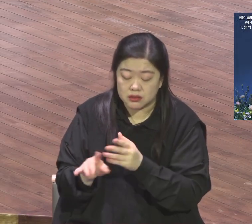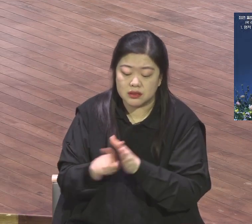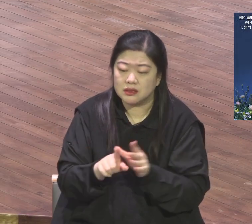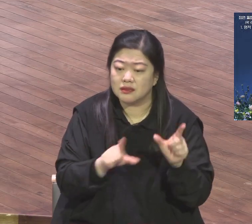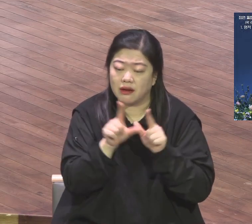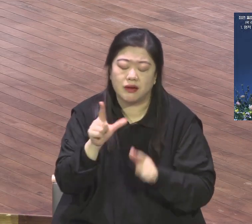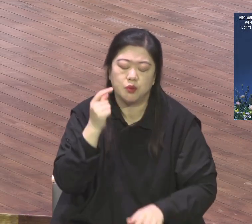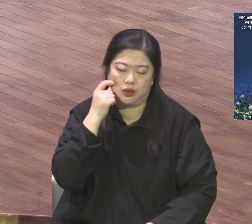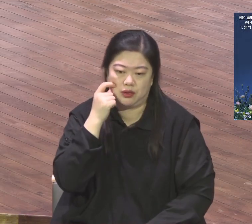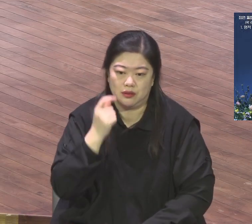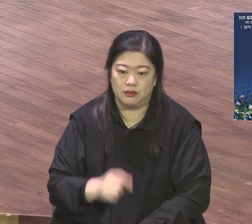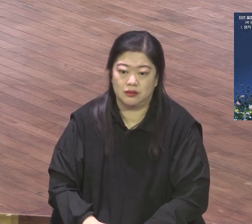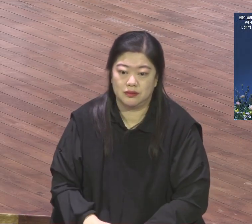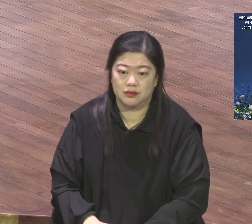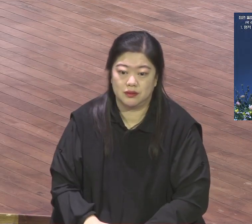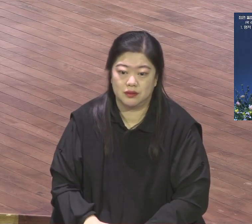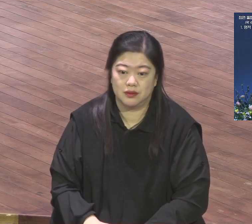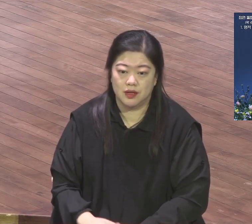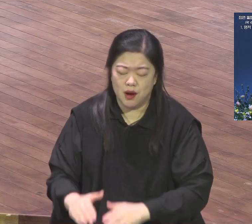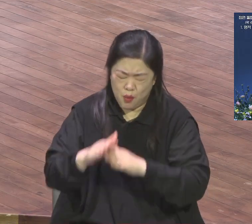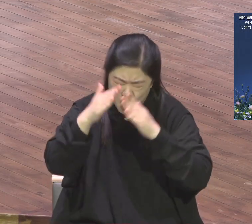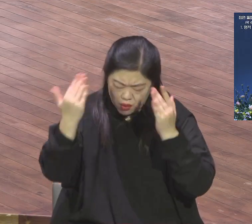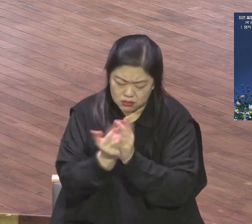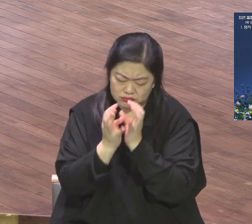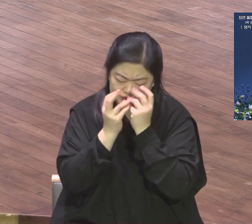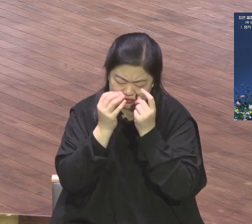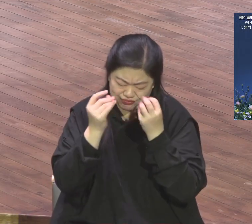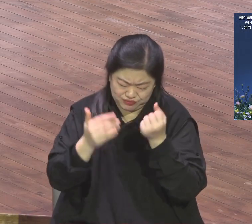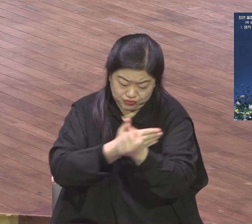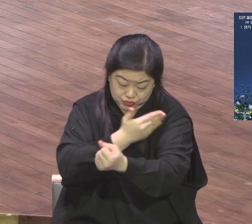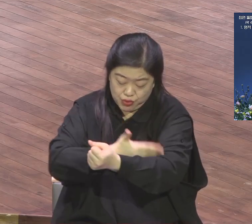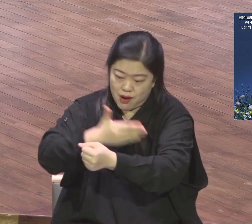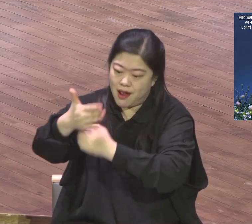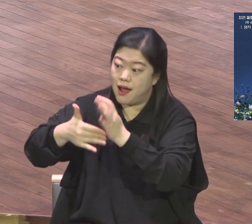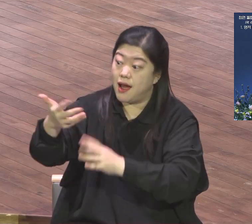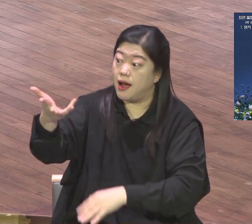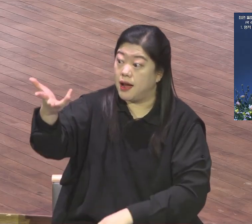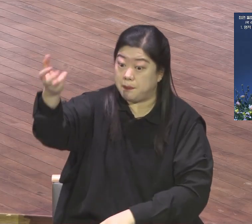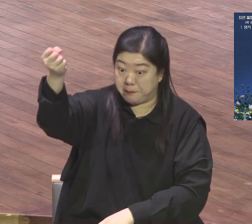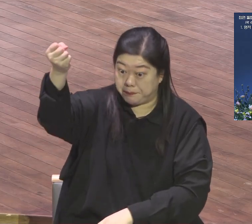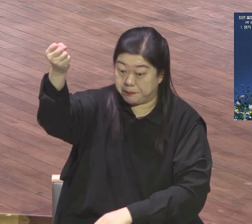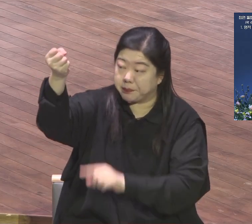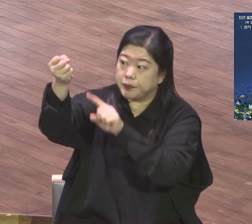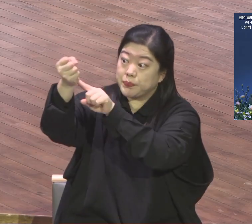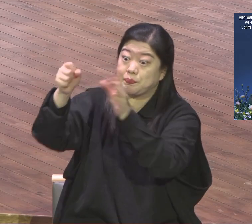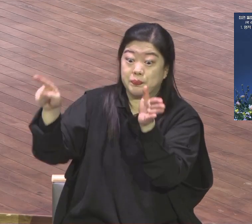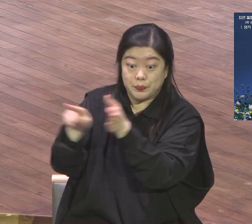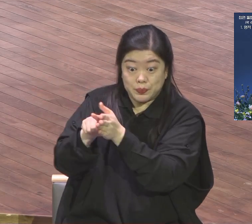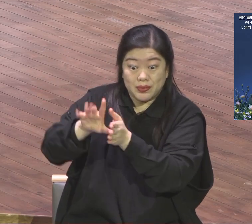하나님의 능력을 절대로 믿지 않는 것이 불신앙이란 말이에요. 불신앙.